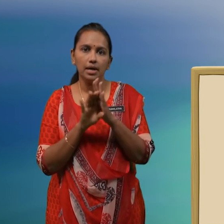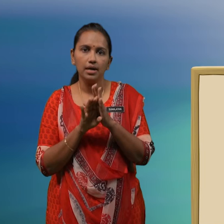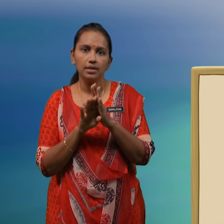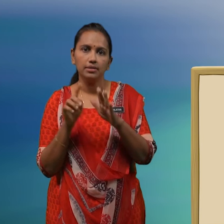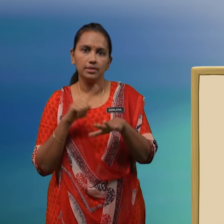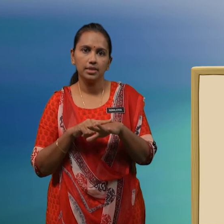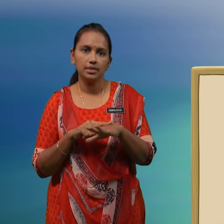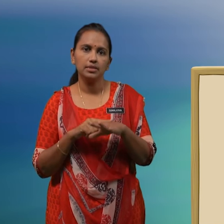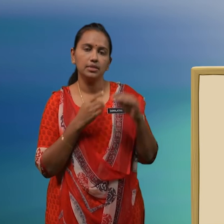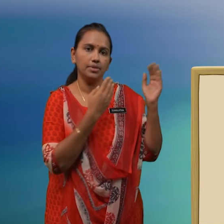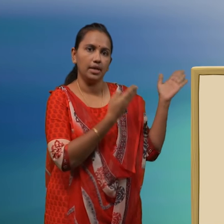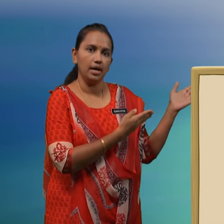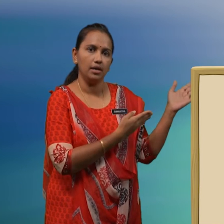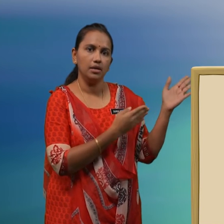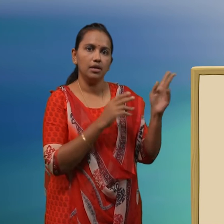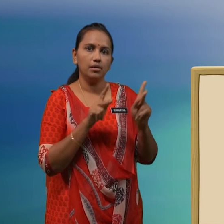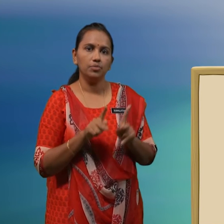Gambar di sebelah pula